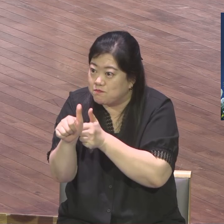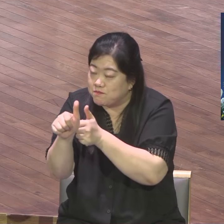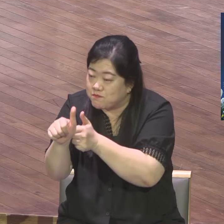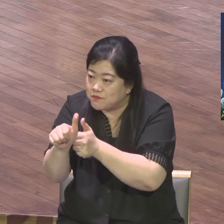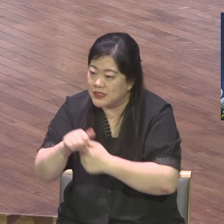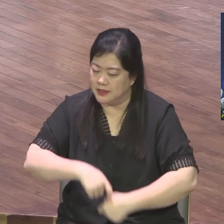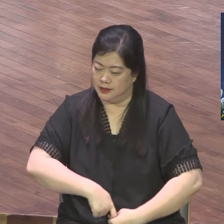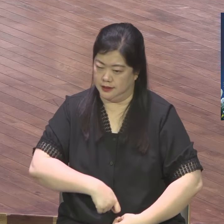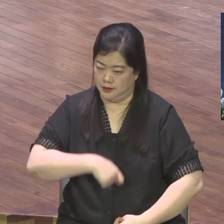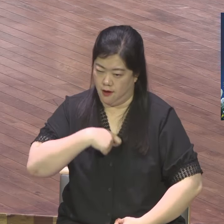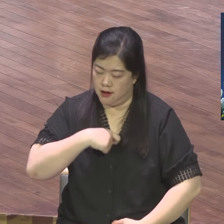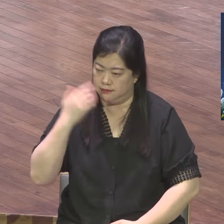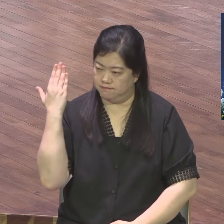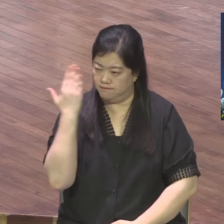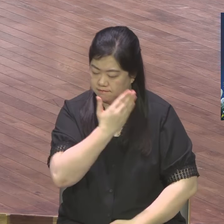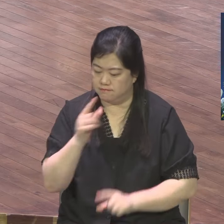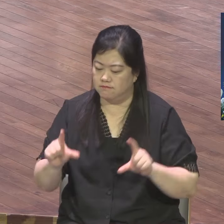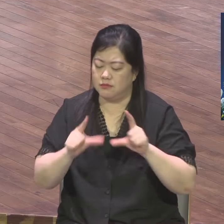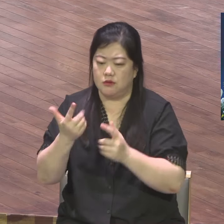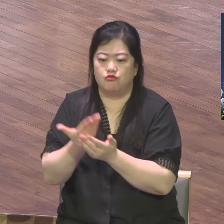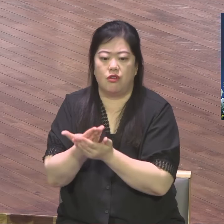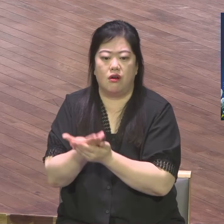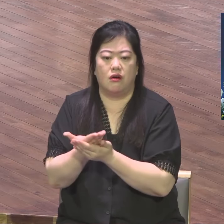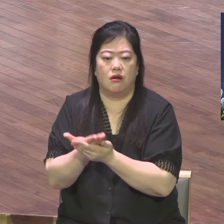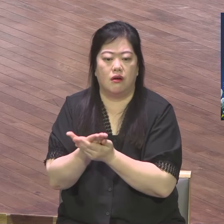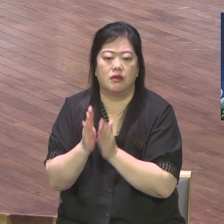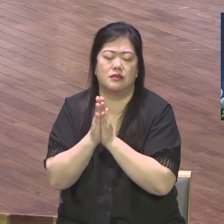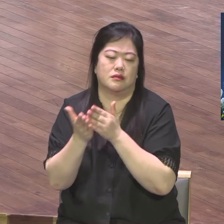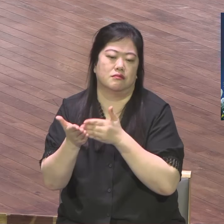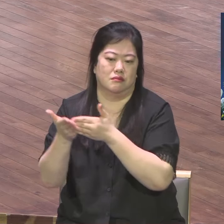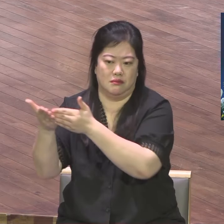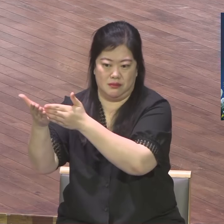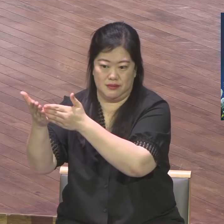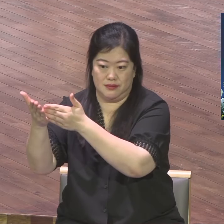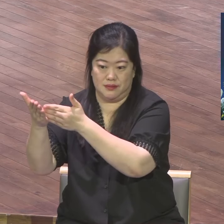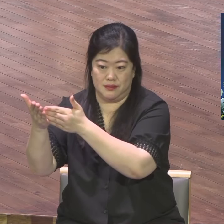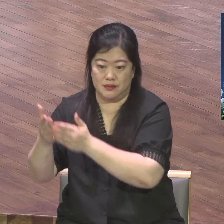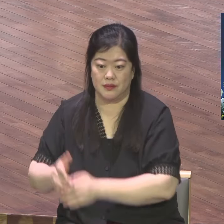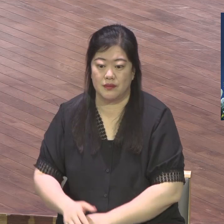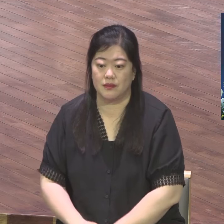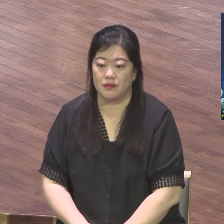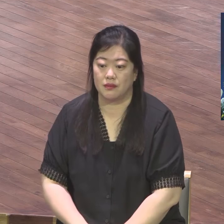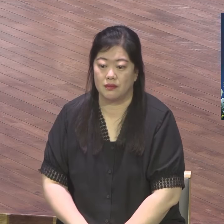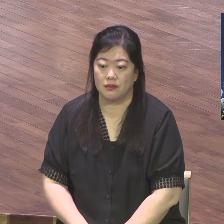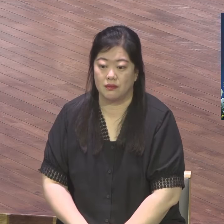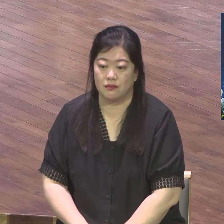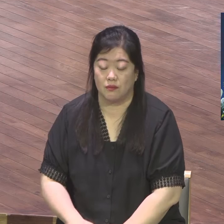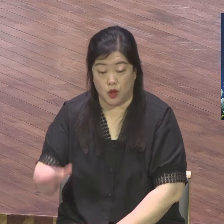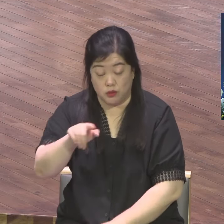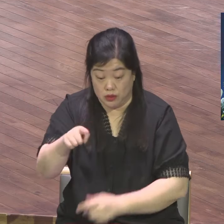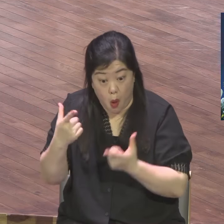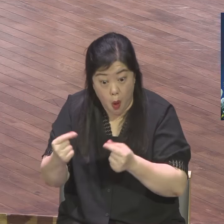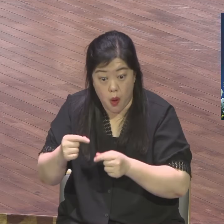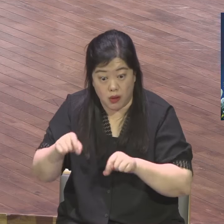정직과 진실한 삶을 살 수 있도록 나를 인도하여 주옵소서. 대단한 수준 높은 기도지요.